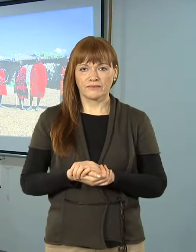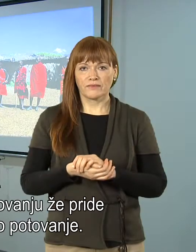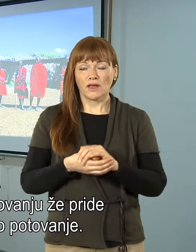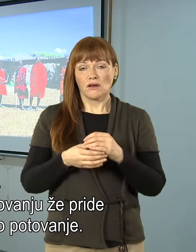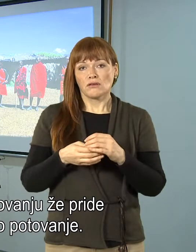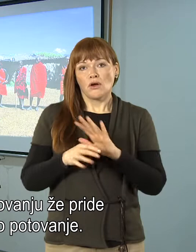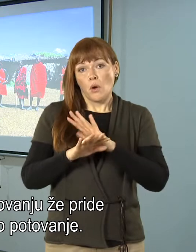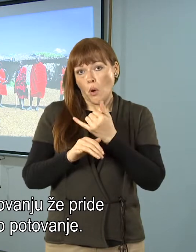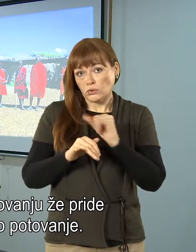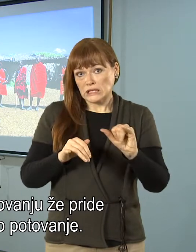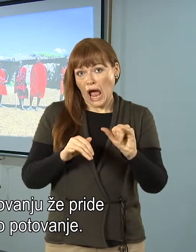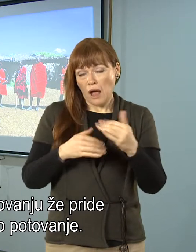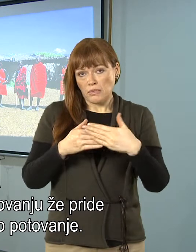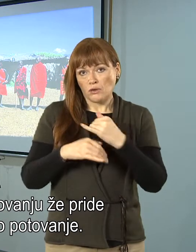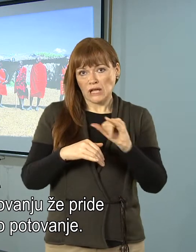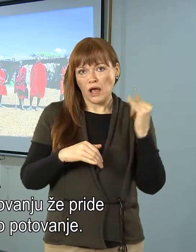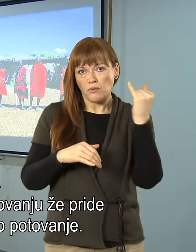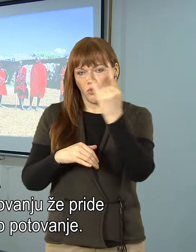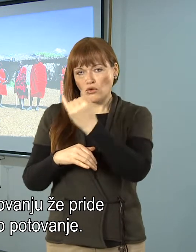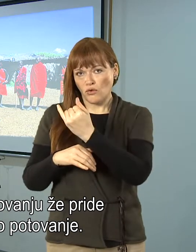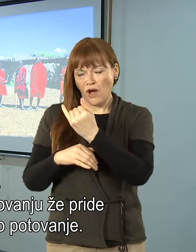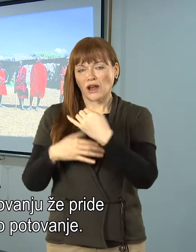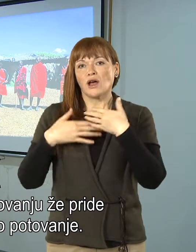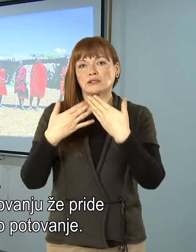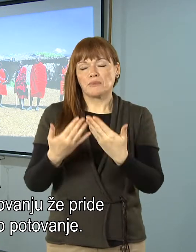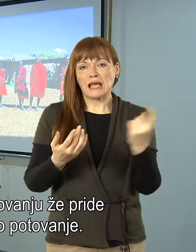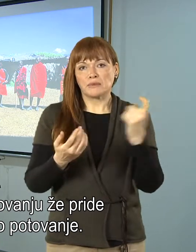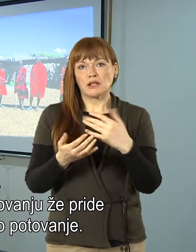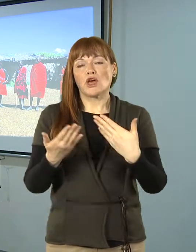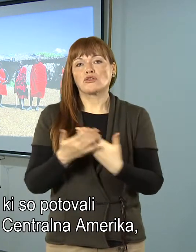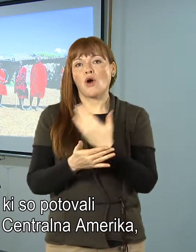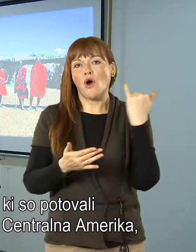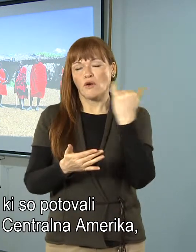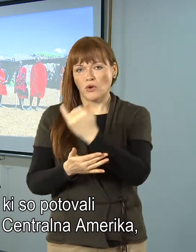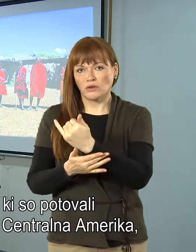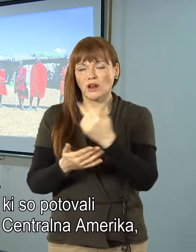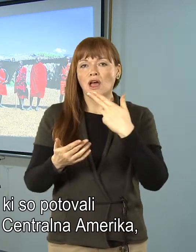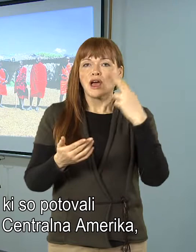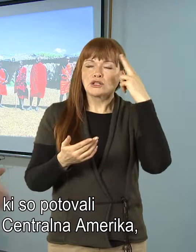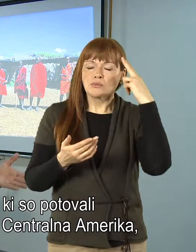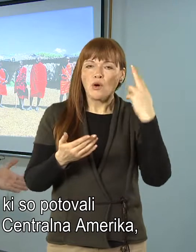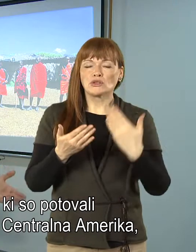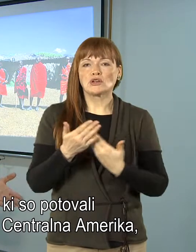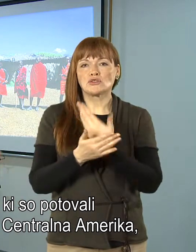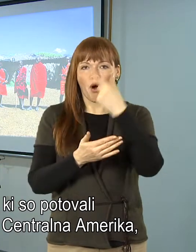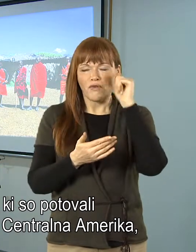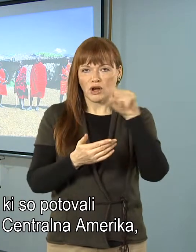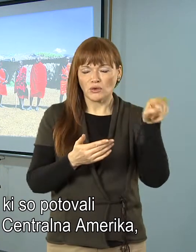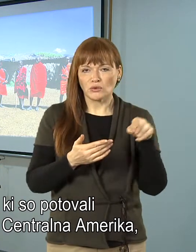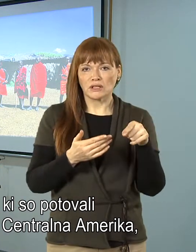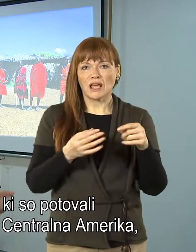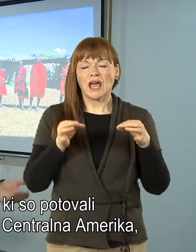Se mi zdi, da na vsakem potovanju že prije ideja za neko novo potovanje, spoznaš tega, on je potoval tam, svilena